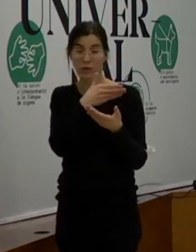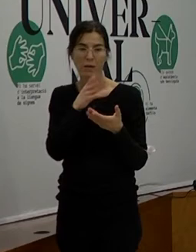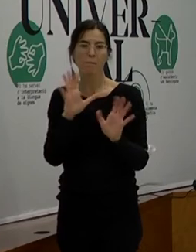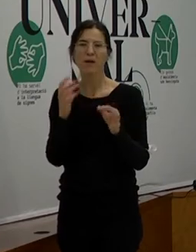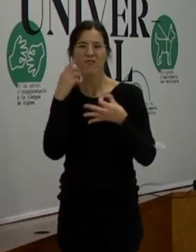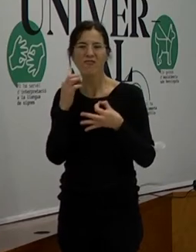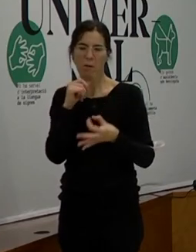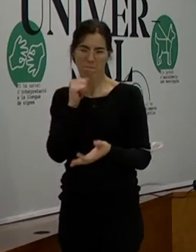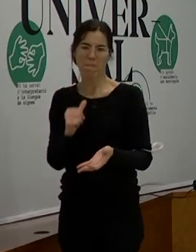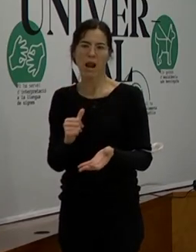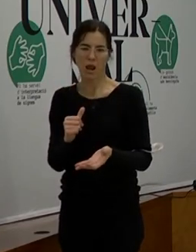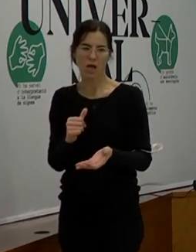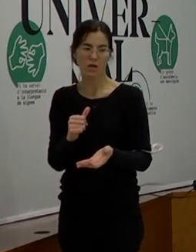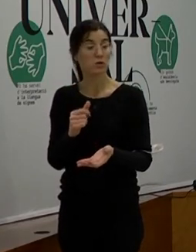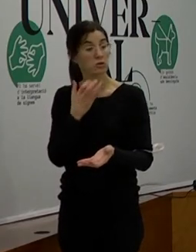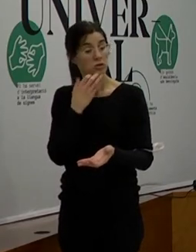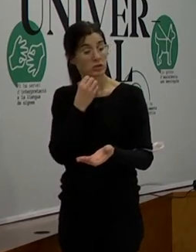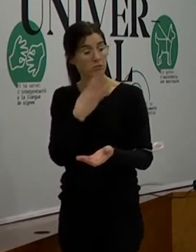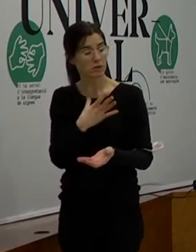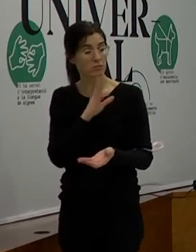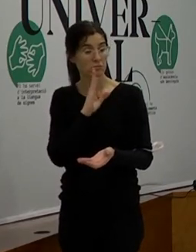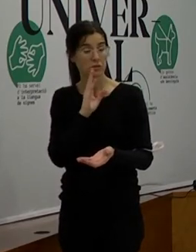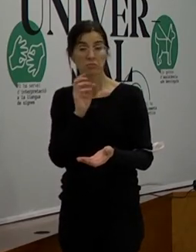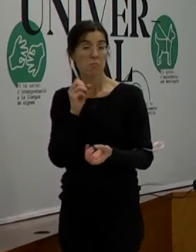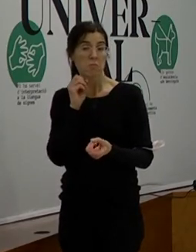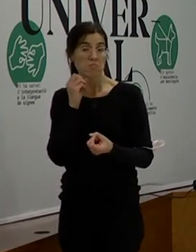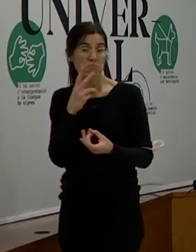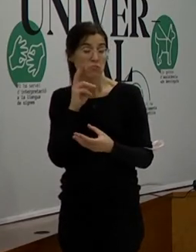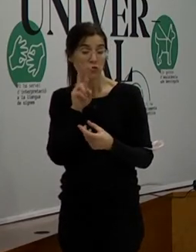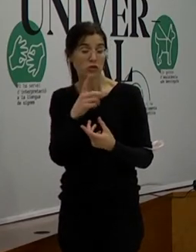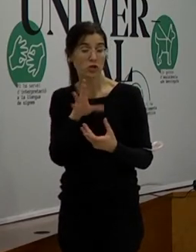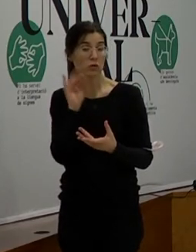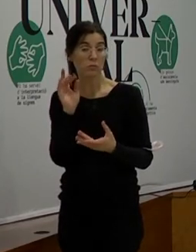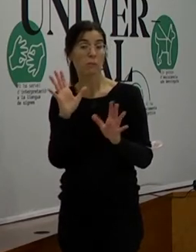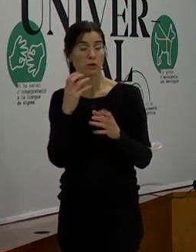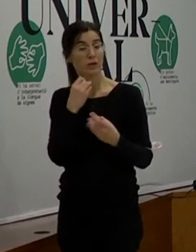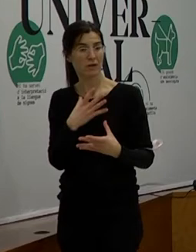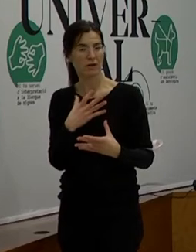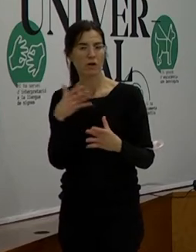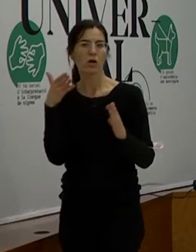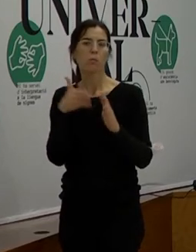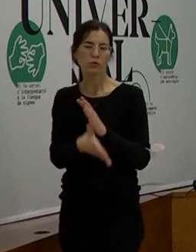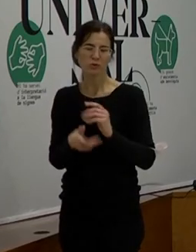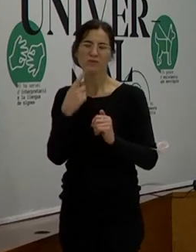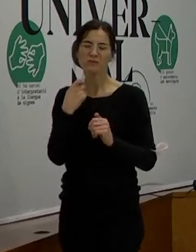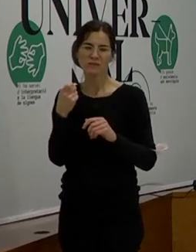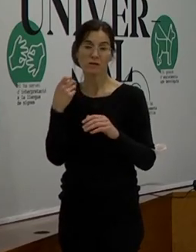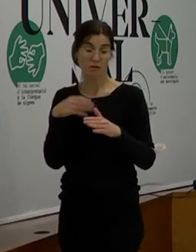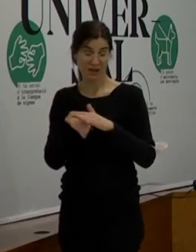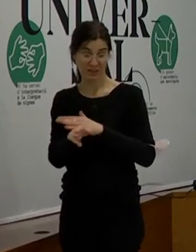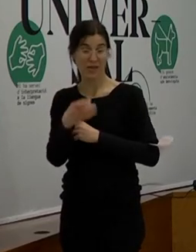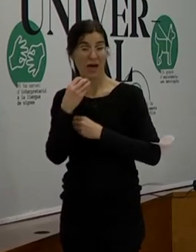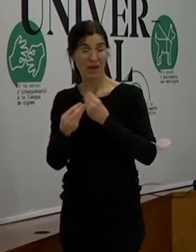mal. I si estan bé, tampoc es nota, però estan bé. Per això costa tant l'accessibilitat, fer-la